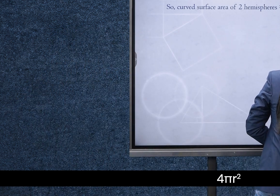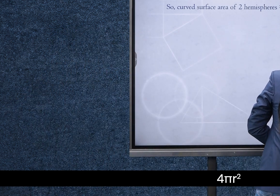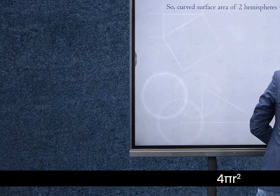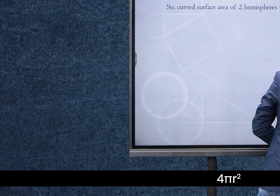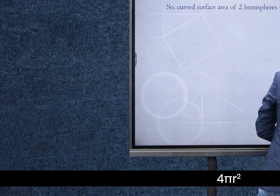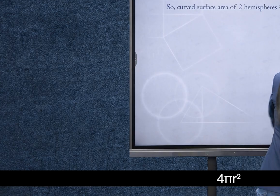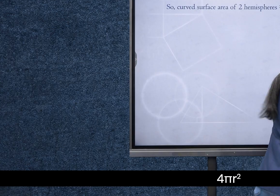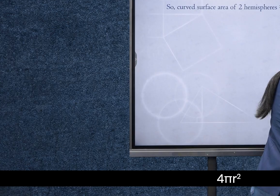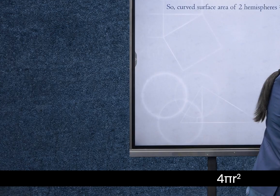r वर्ग.